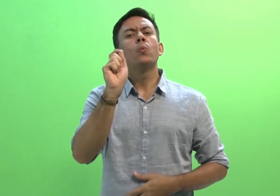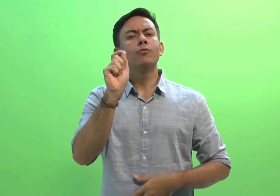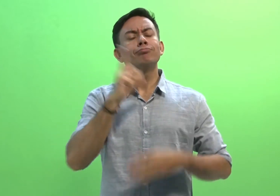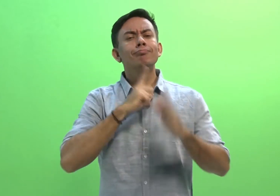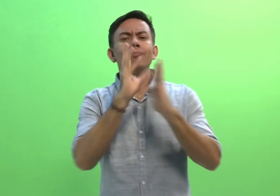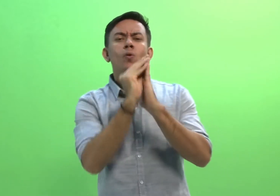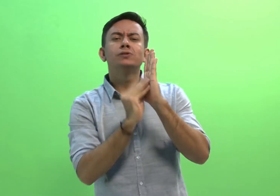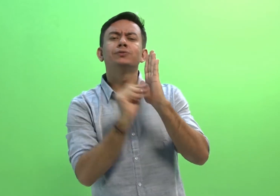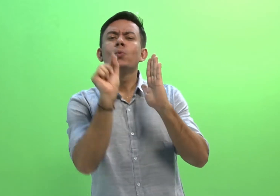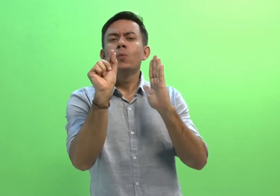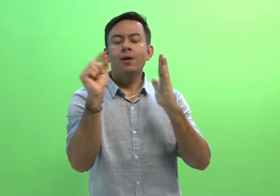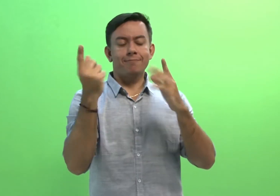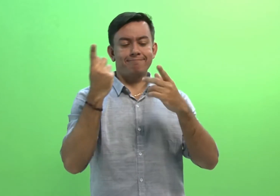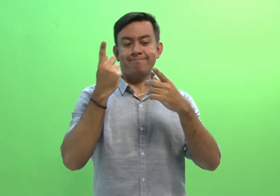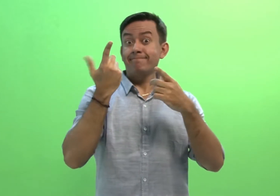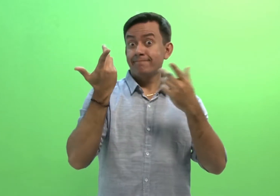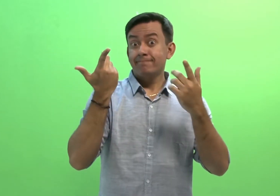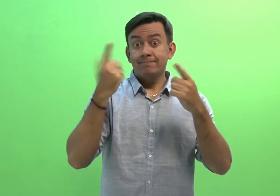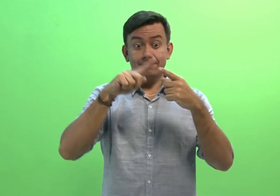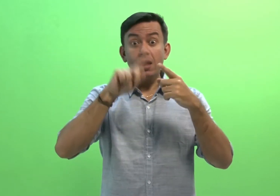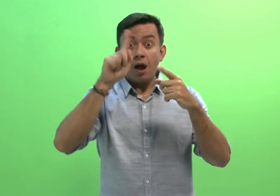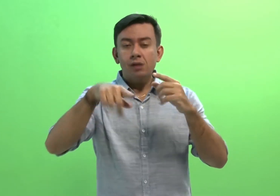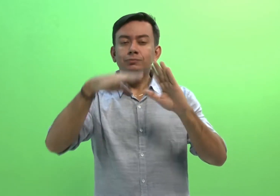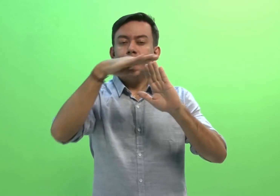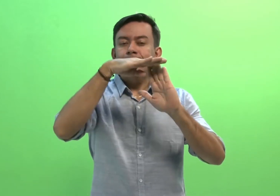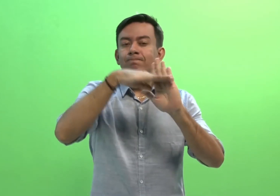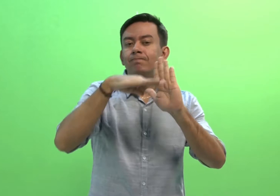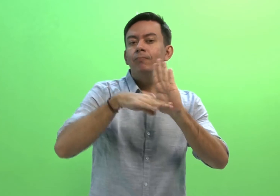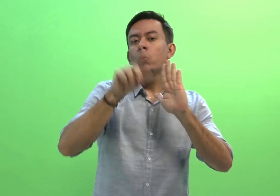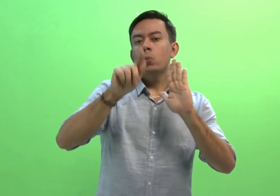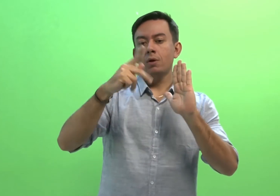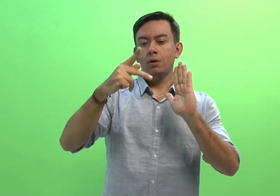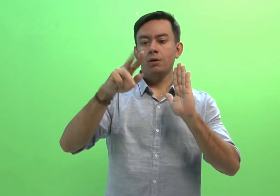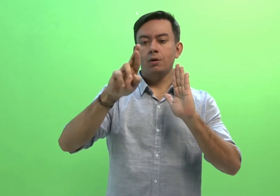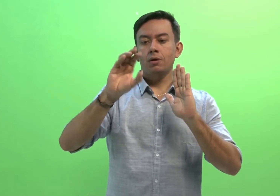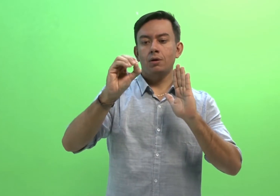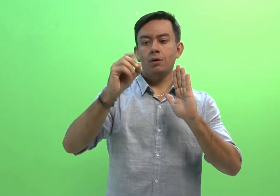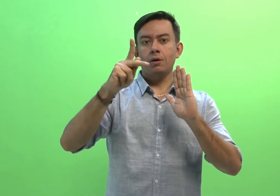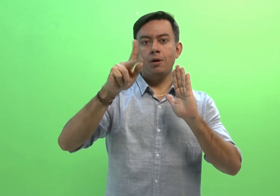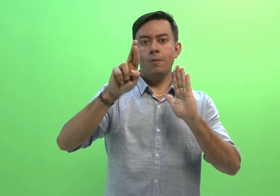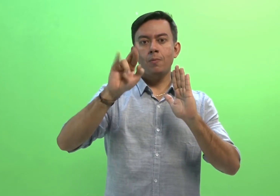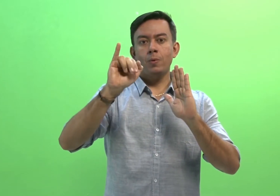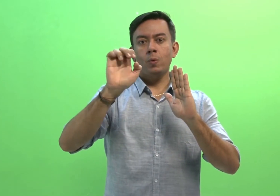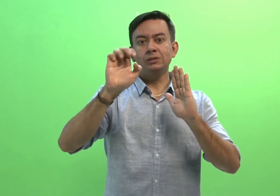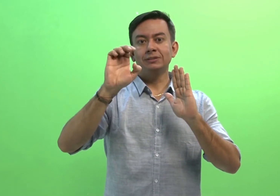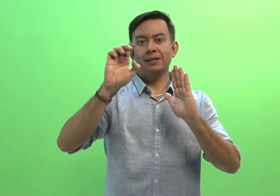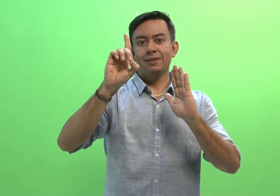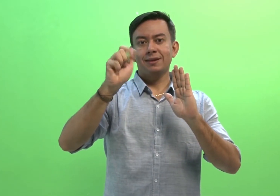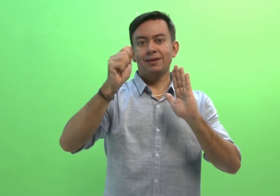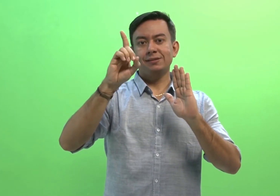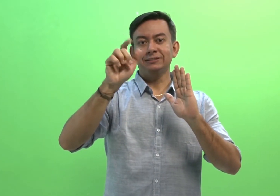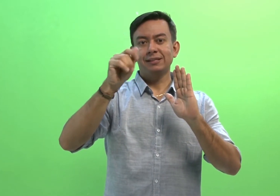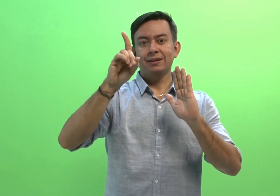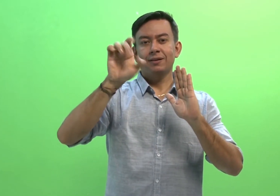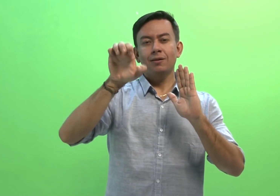2, nós veremos os seguintes conteúdos. Veremos as propriedades.